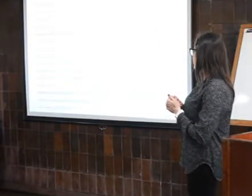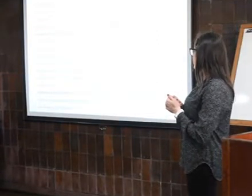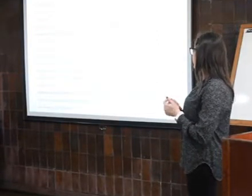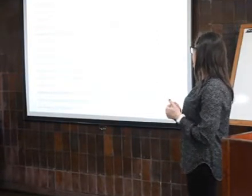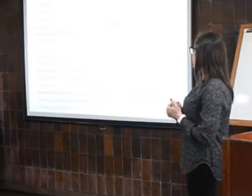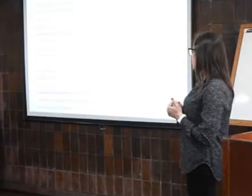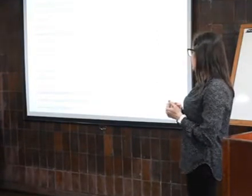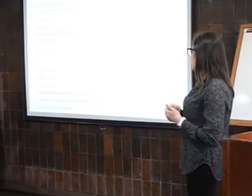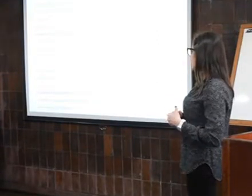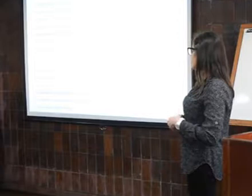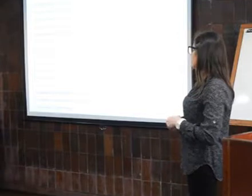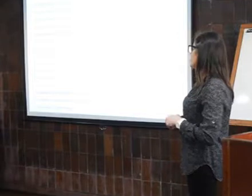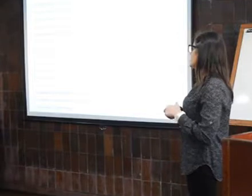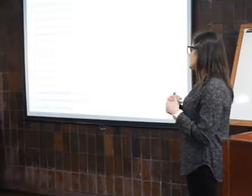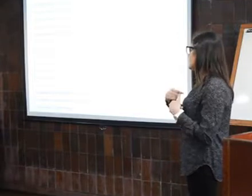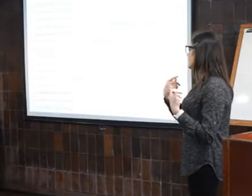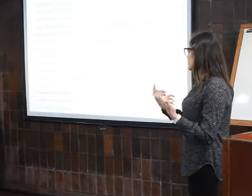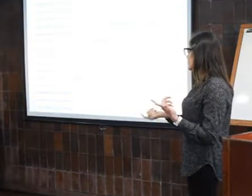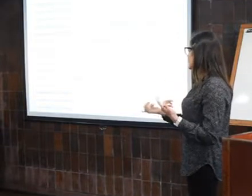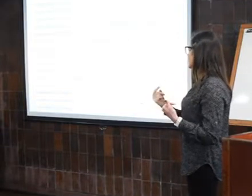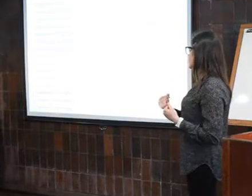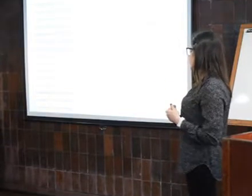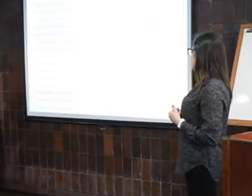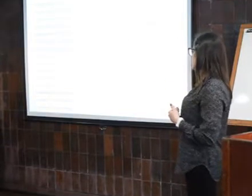de potencia